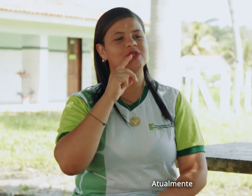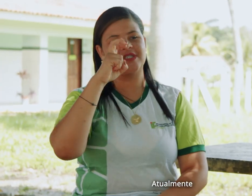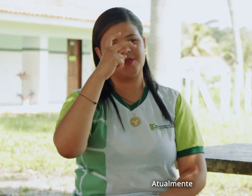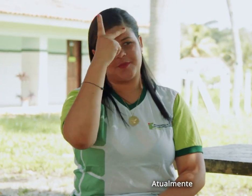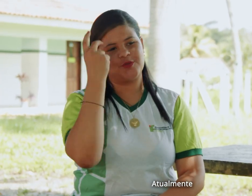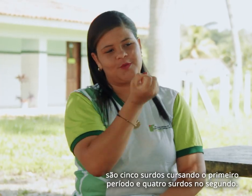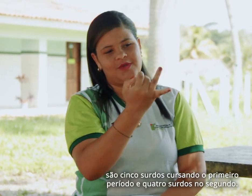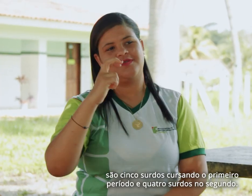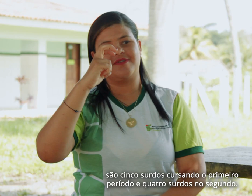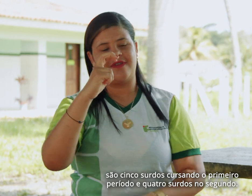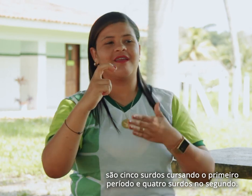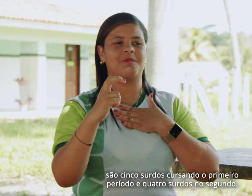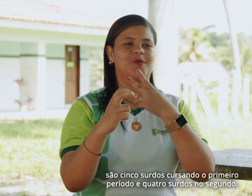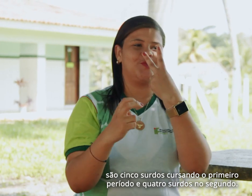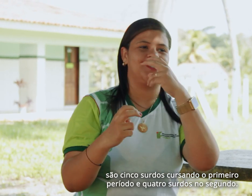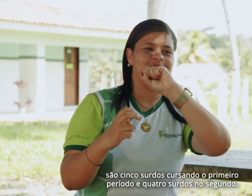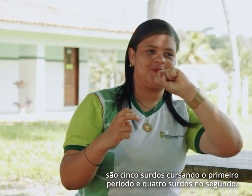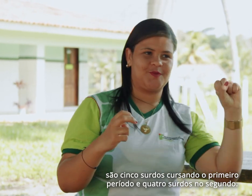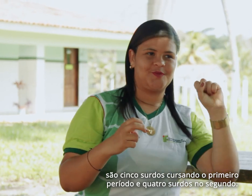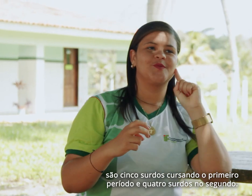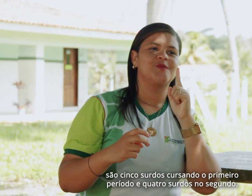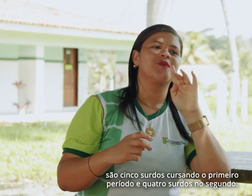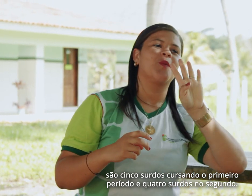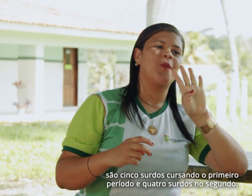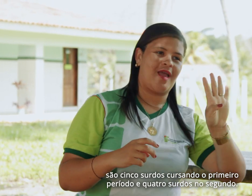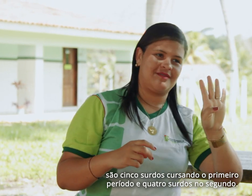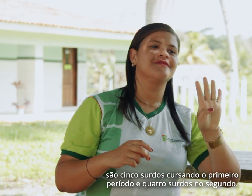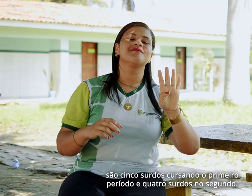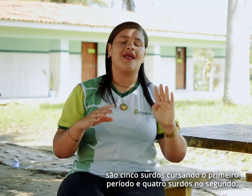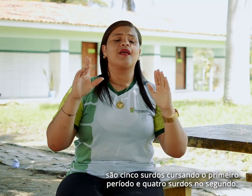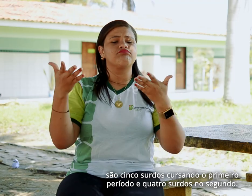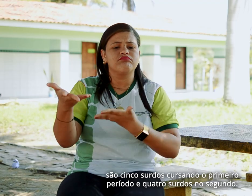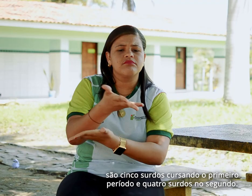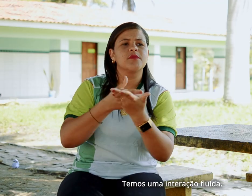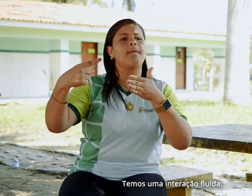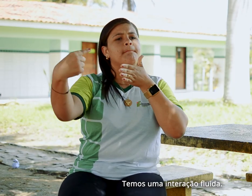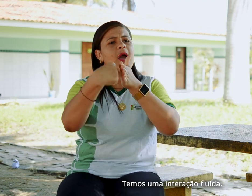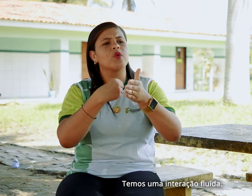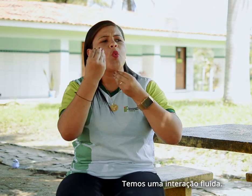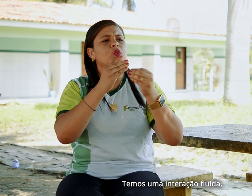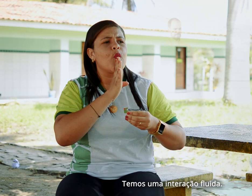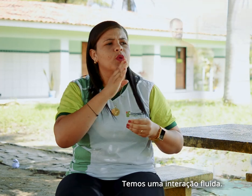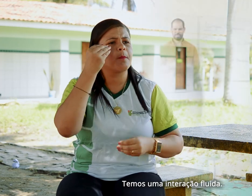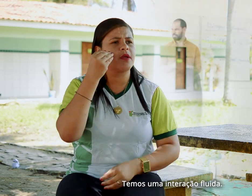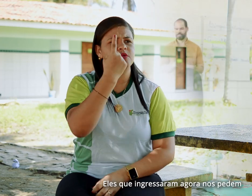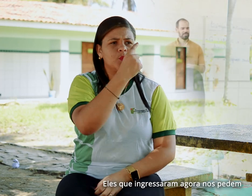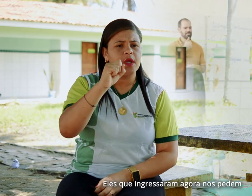Atualmente, são cinco surdos cursando o primeiro período e quatro surdos no segundo. Temos uma interação fluida. Eles que